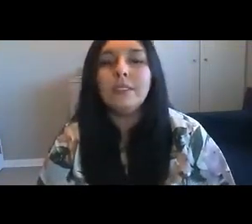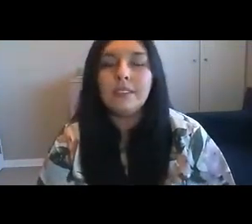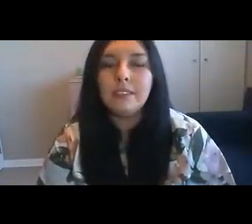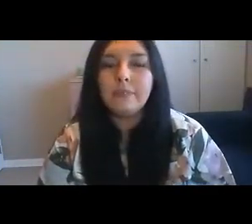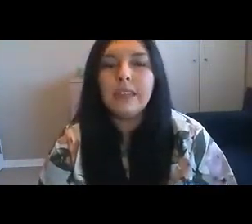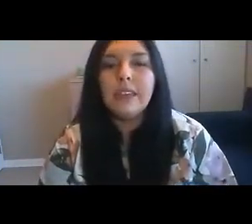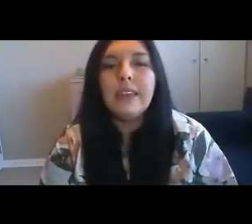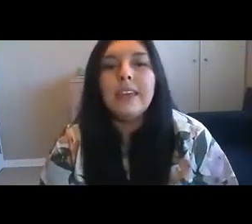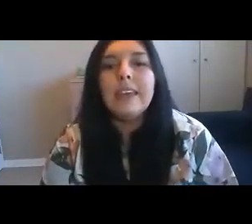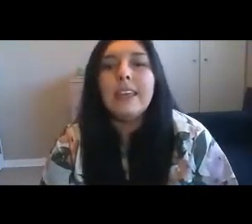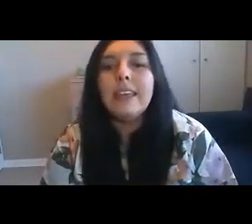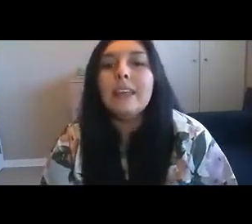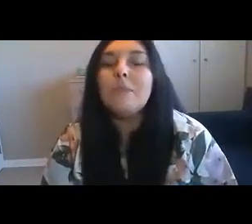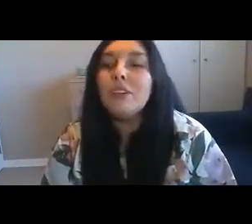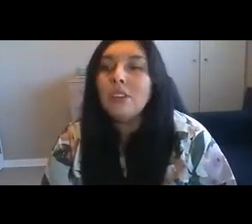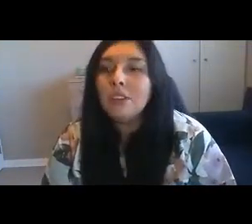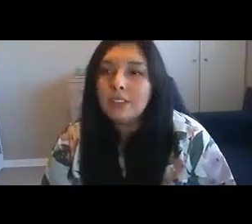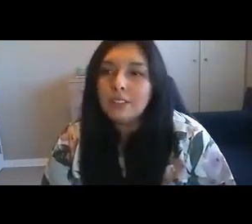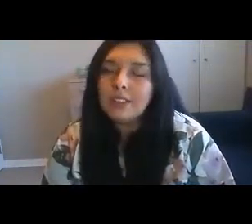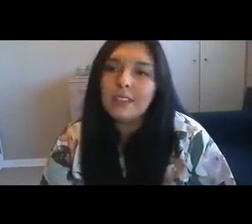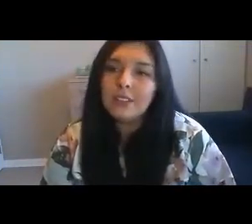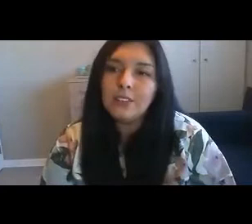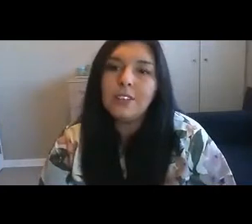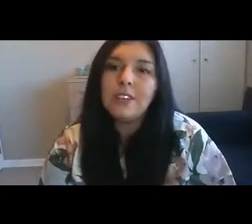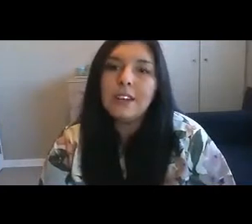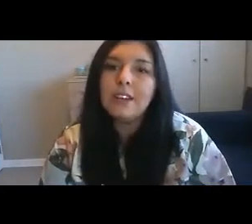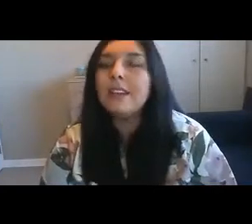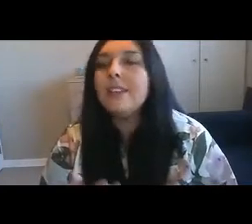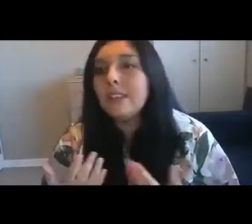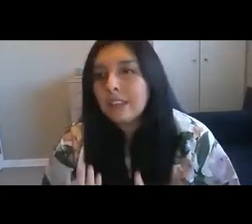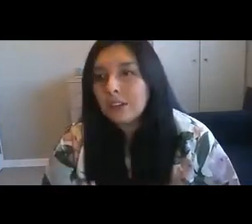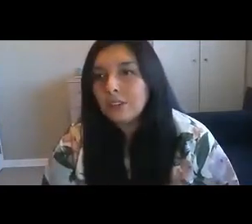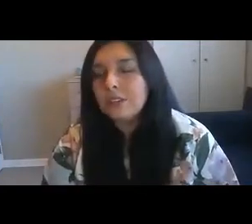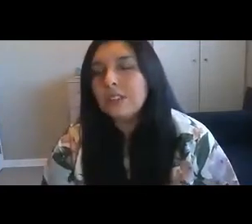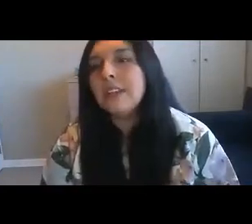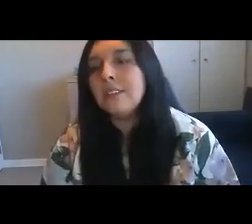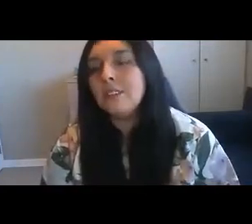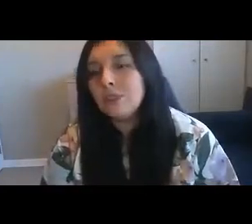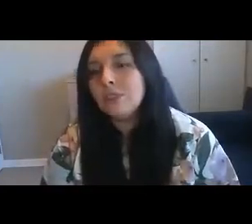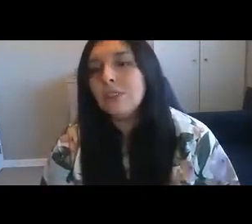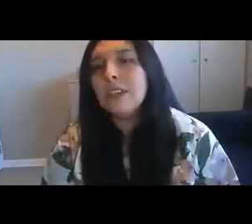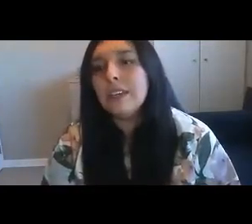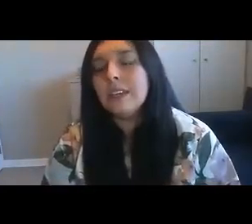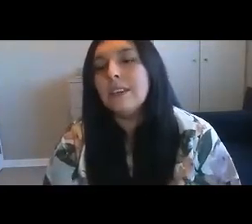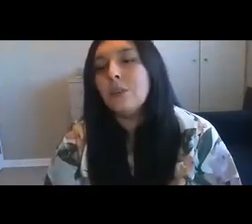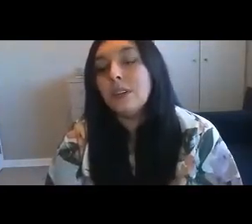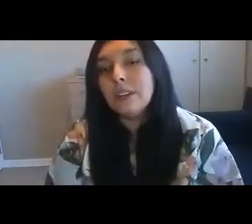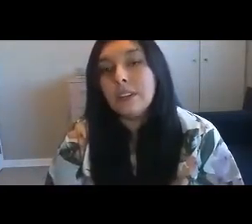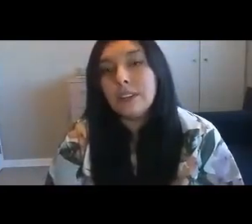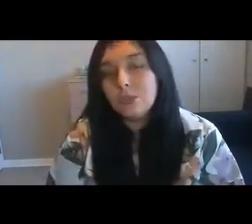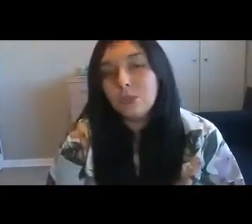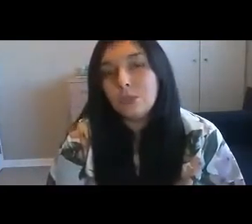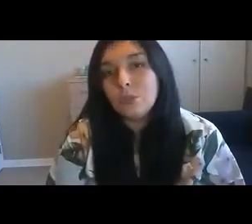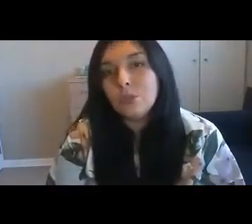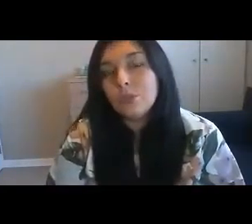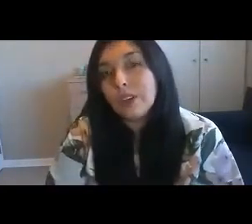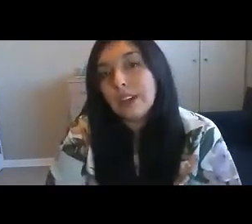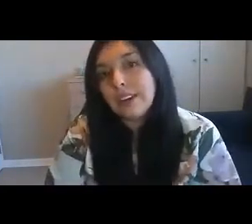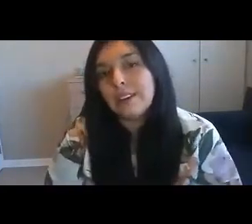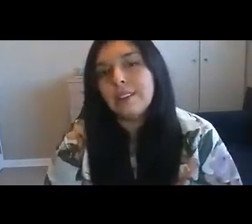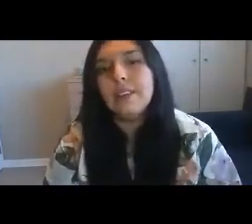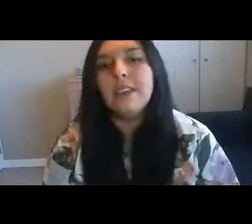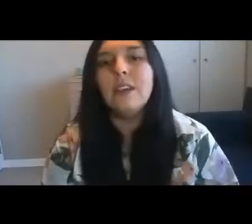discapacidad. Y también con los directores y directores de carrera que deben de conocer la situación y quienes se encuentran en sus